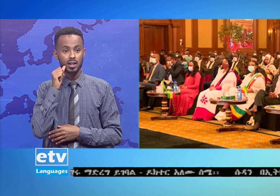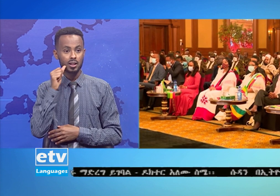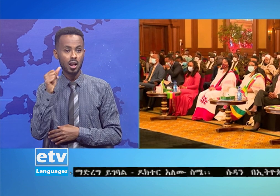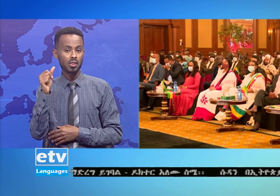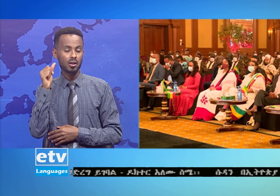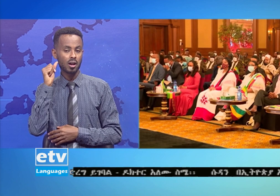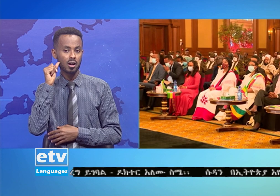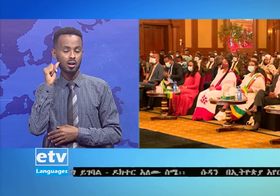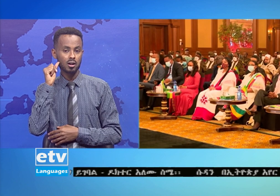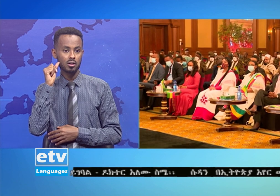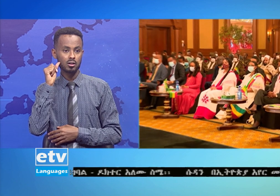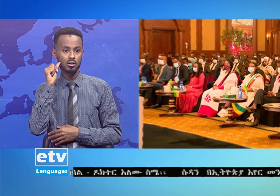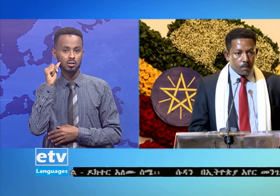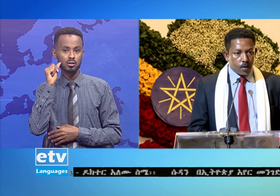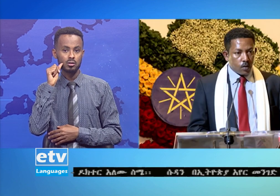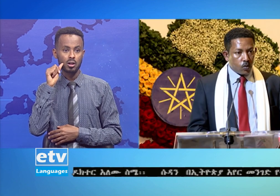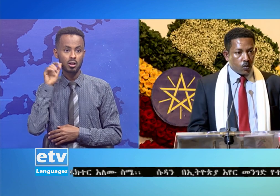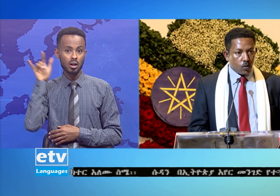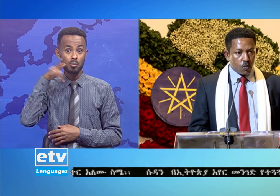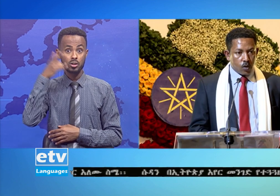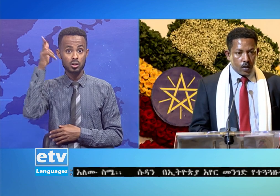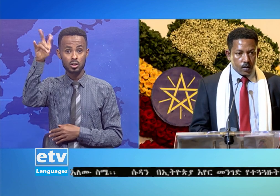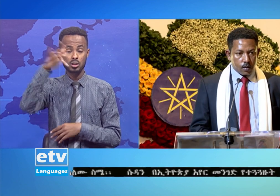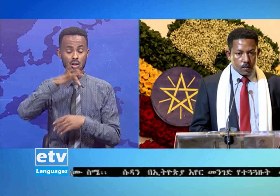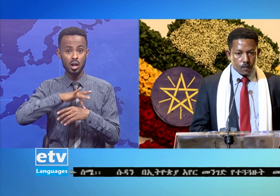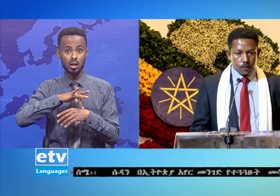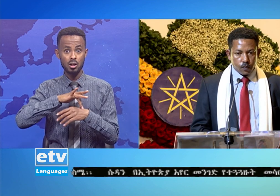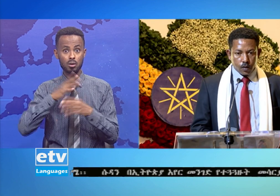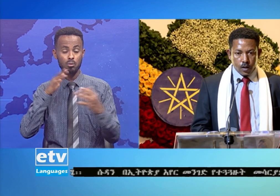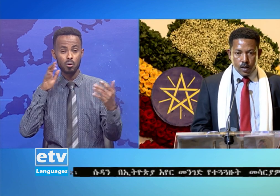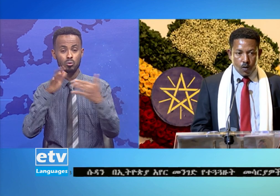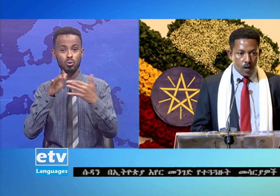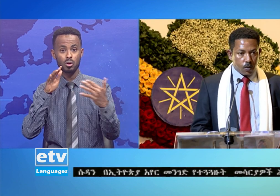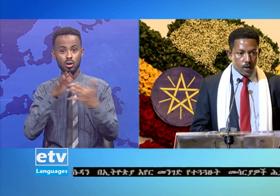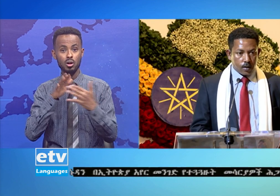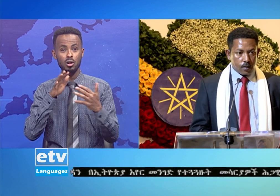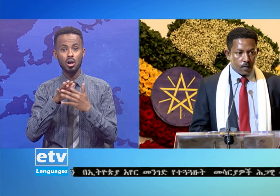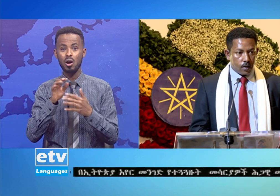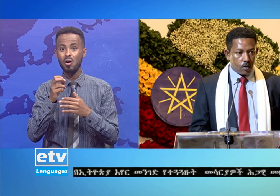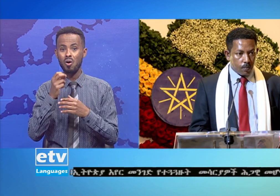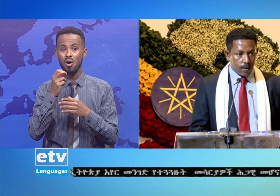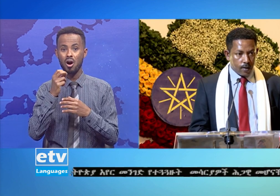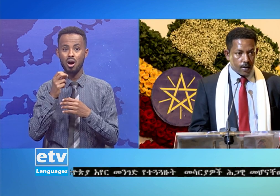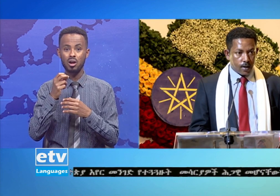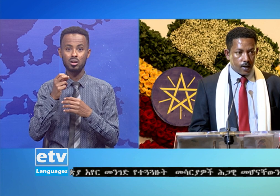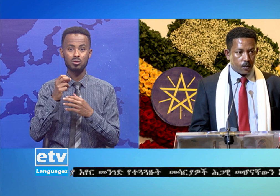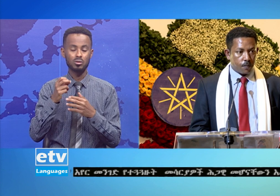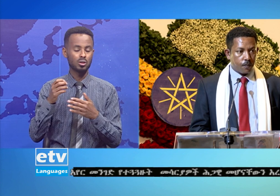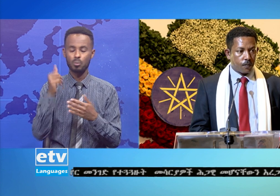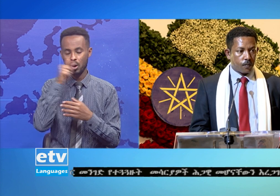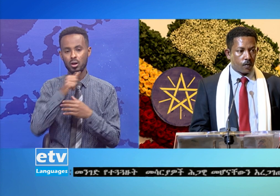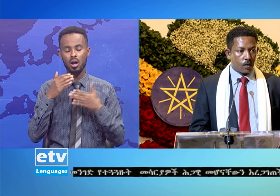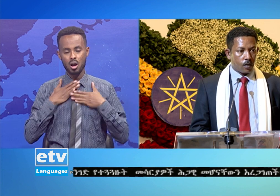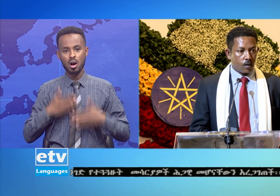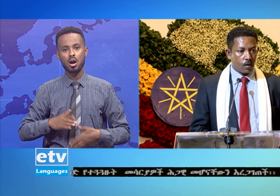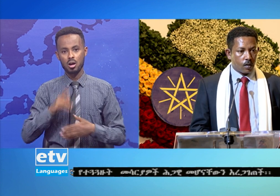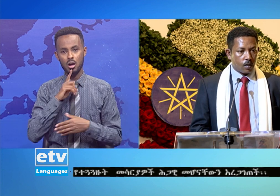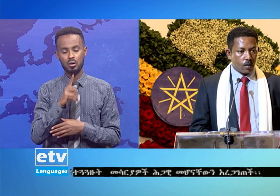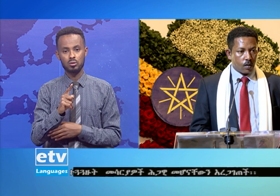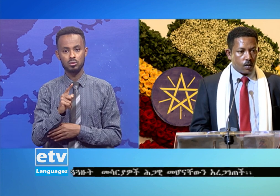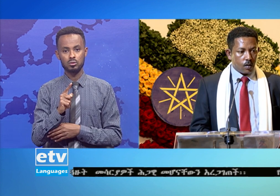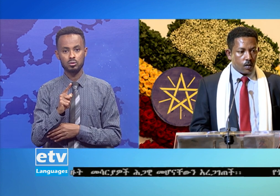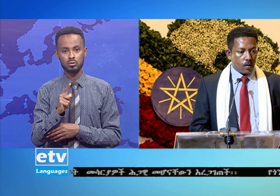ትናንትና በጀርድ ላይ የነበረው ሙግት እና ውሃ መሙላት የኢትዮጵያዊነት አካል ነው።